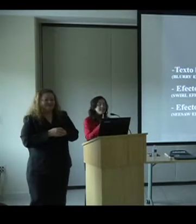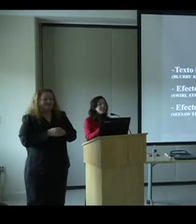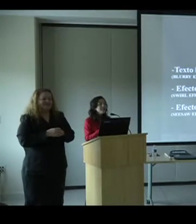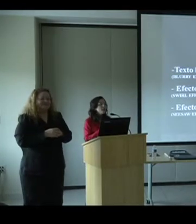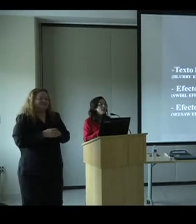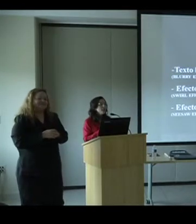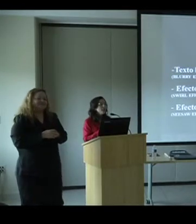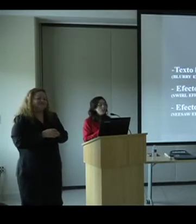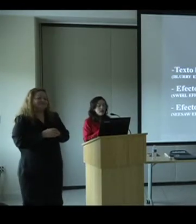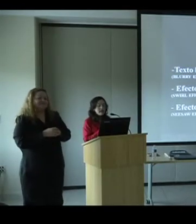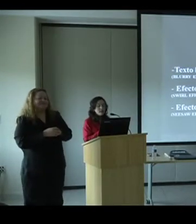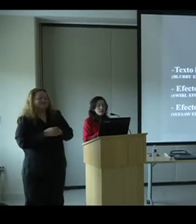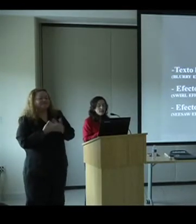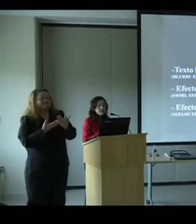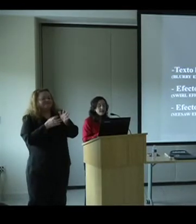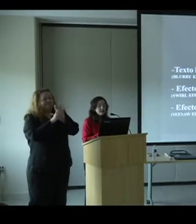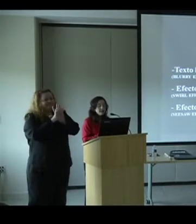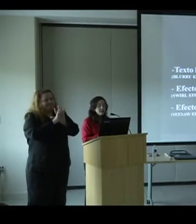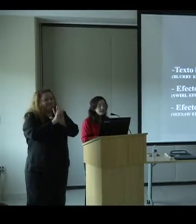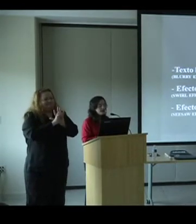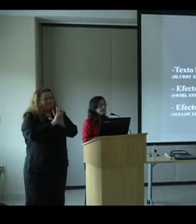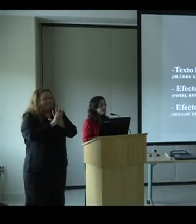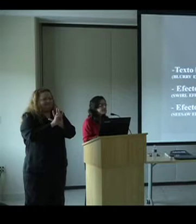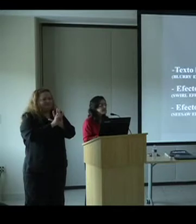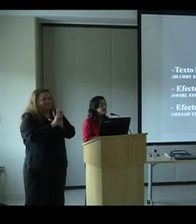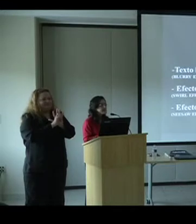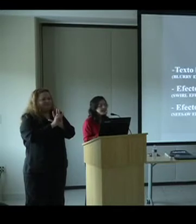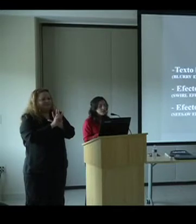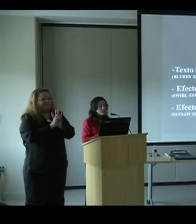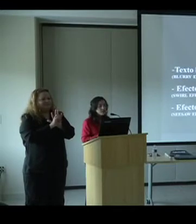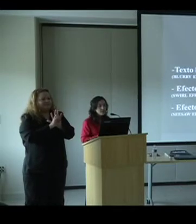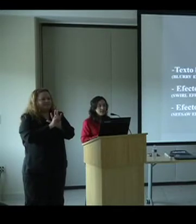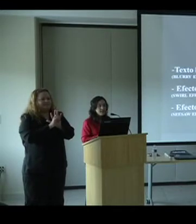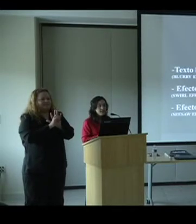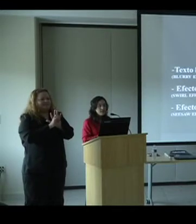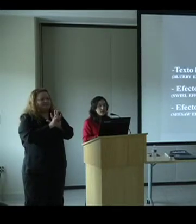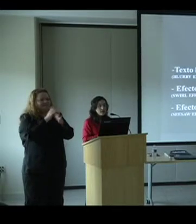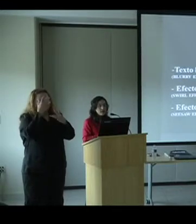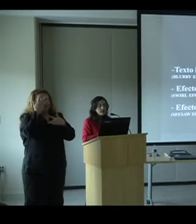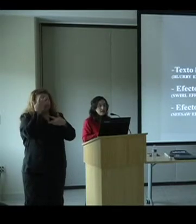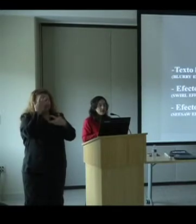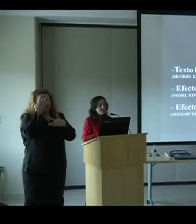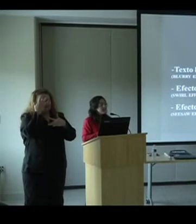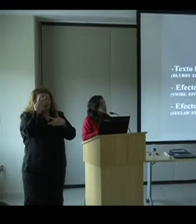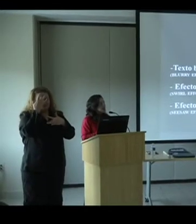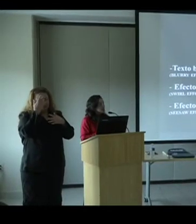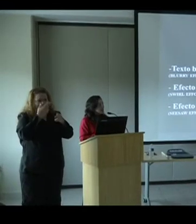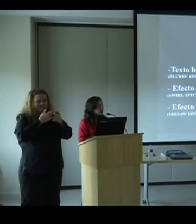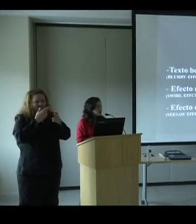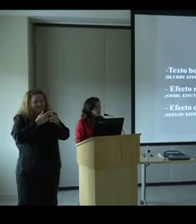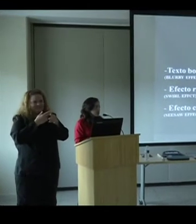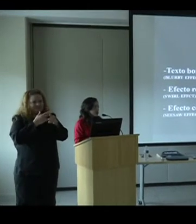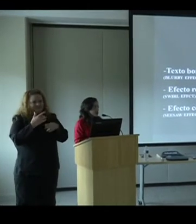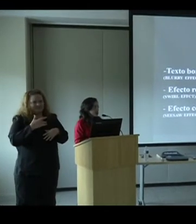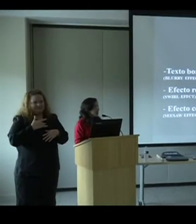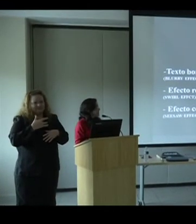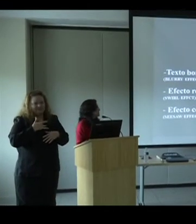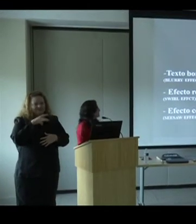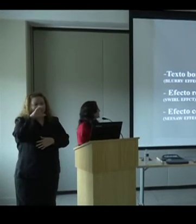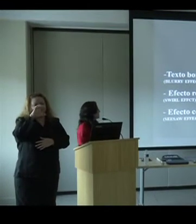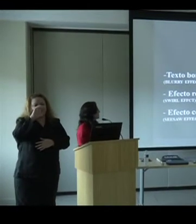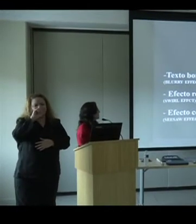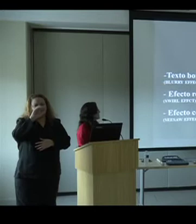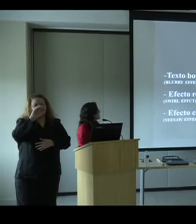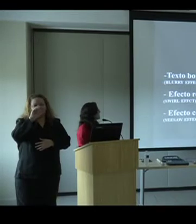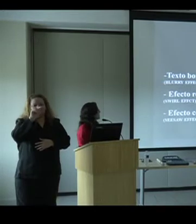les quiero poner como ejemplo este esta condición que se llama sensitividad escotópica